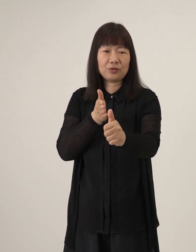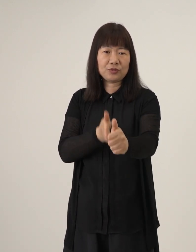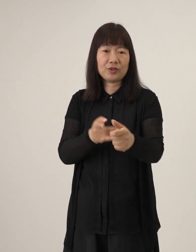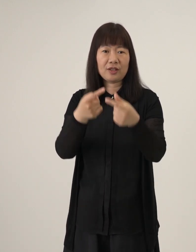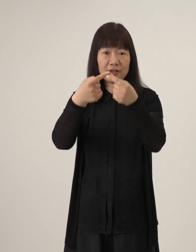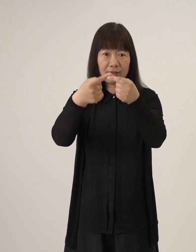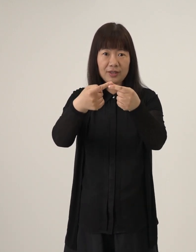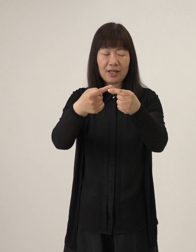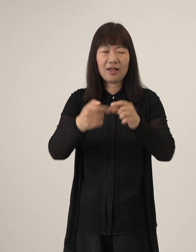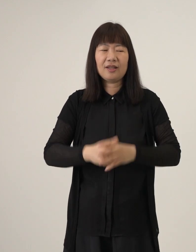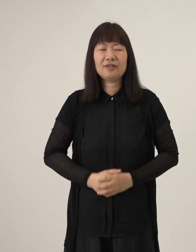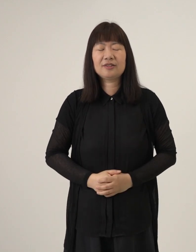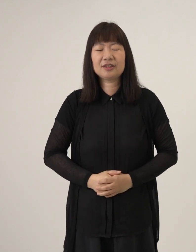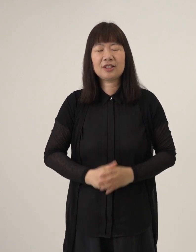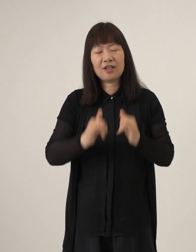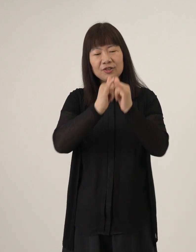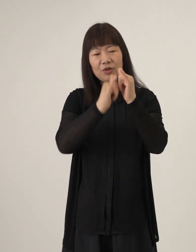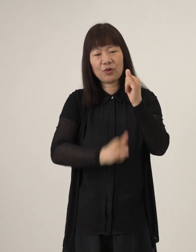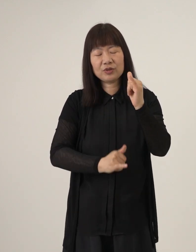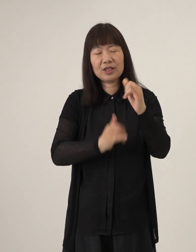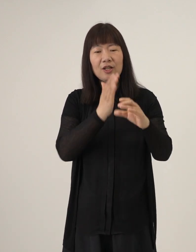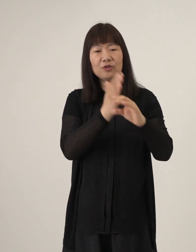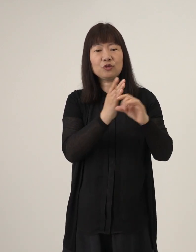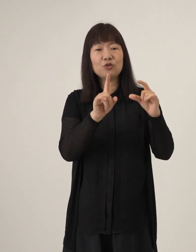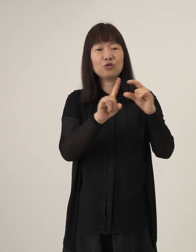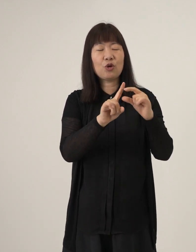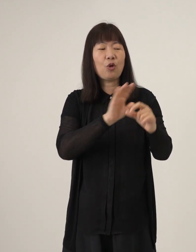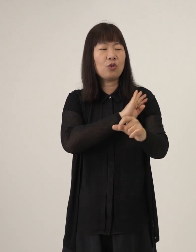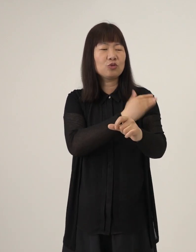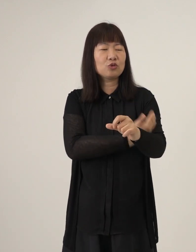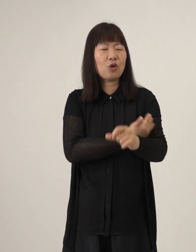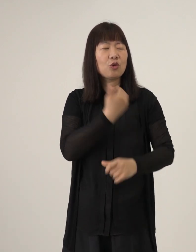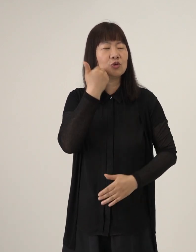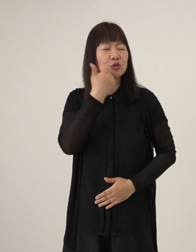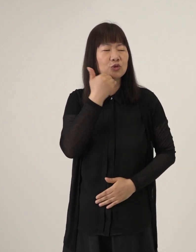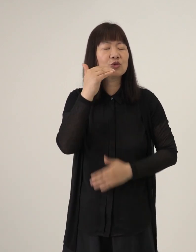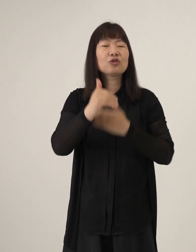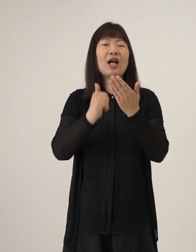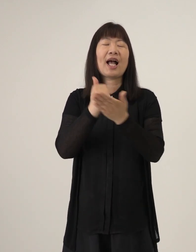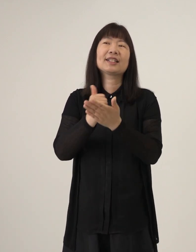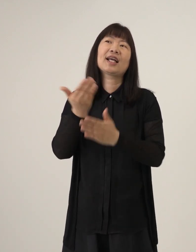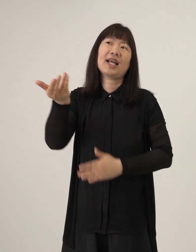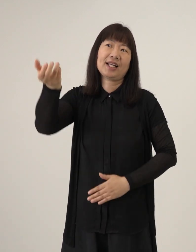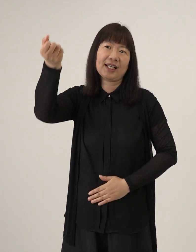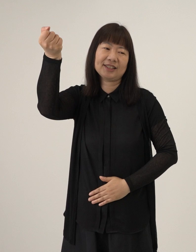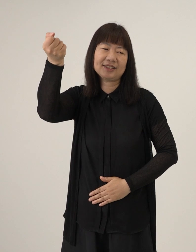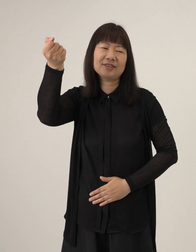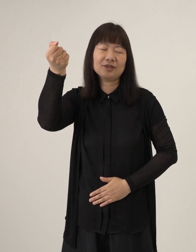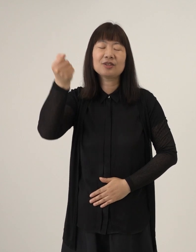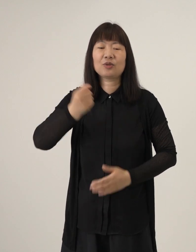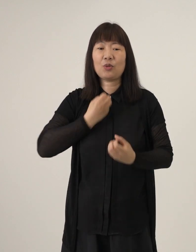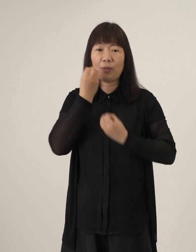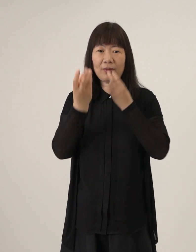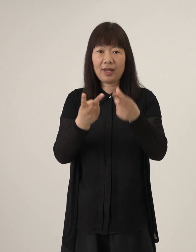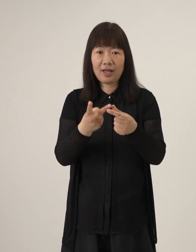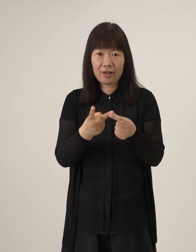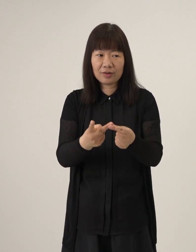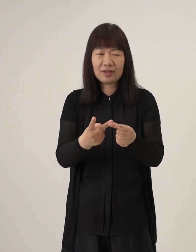첫째, 역사의 주권은 하나님이심을 고백합니다.